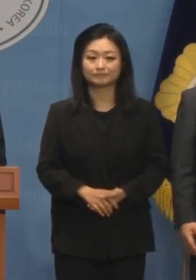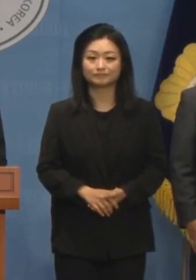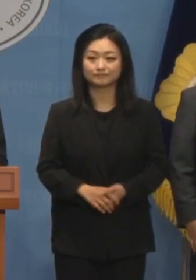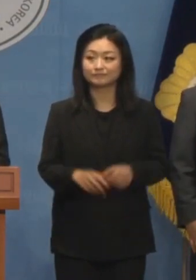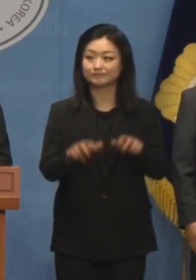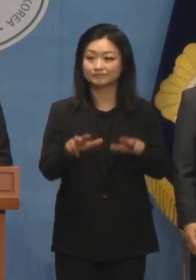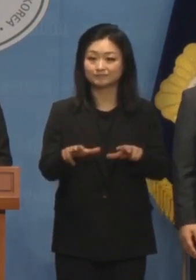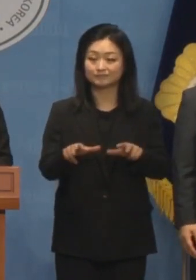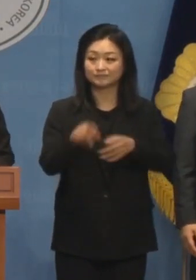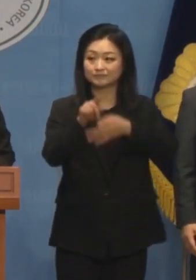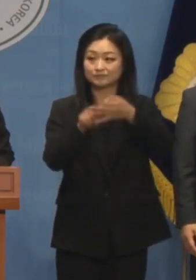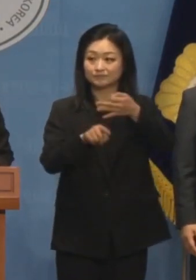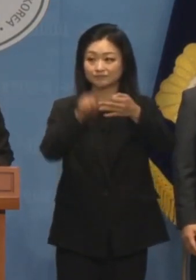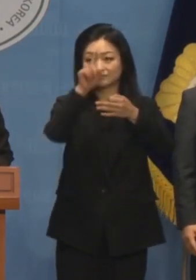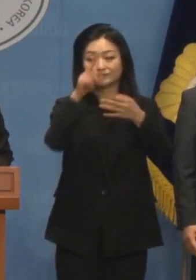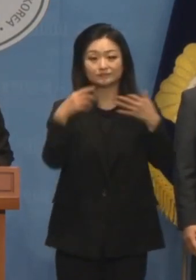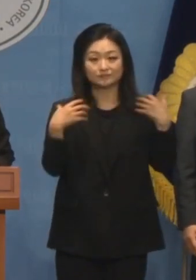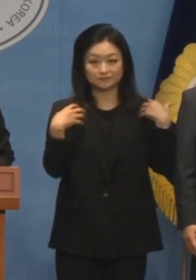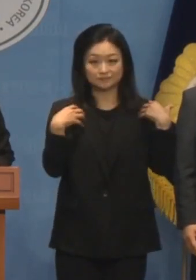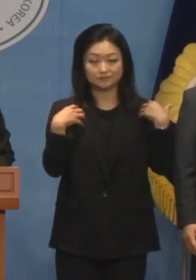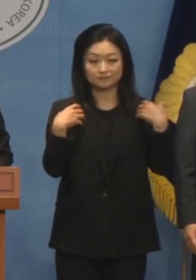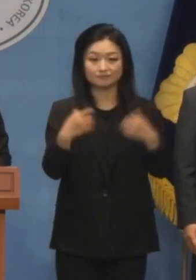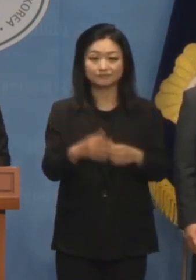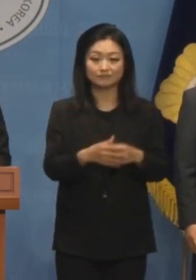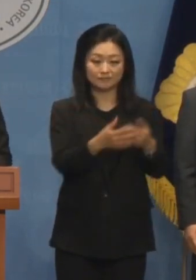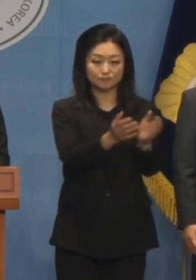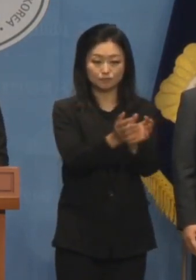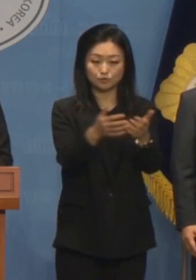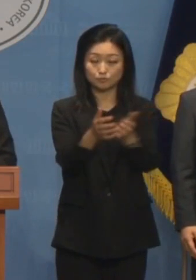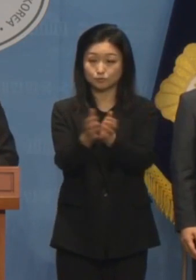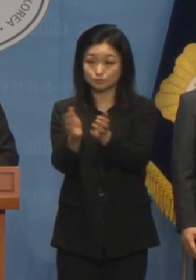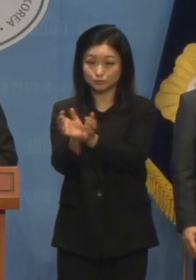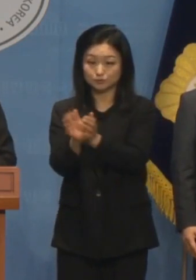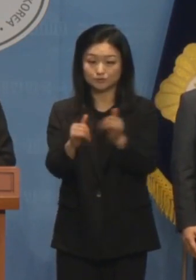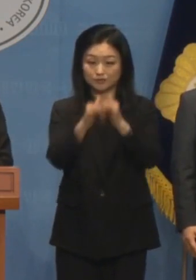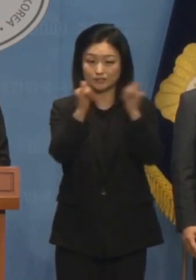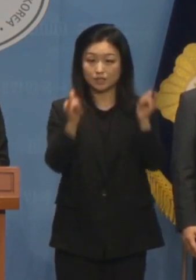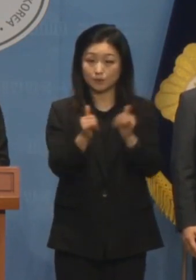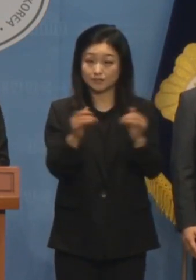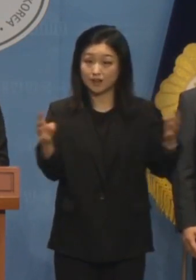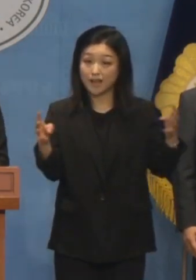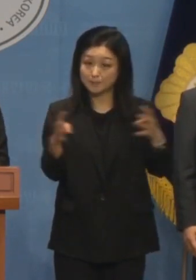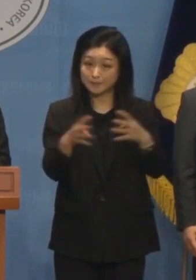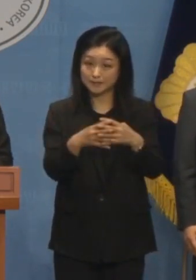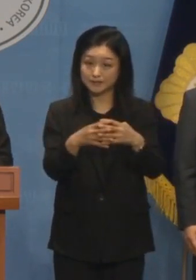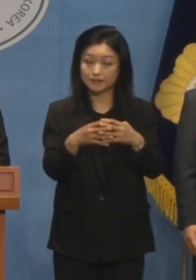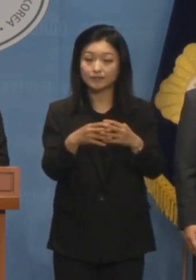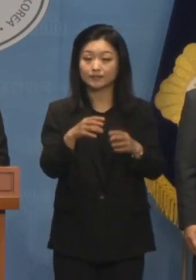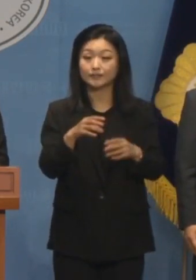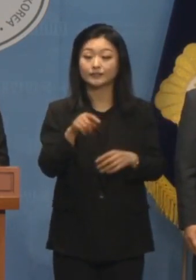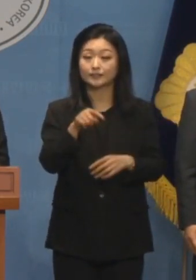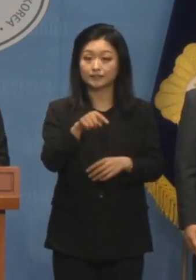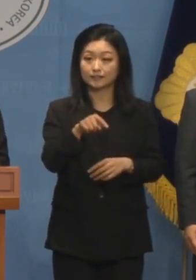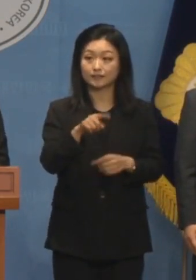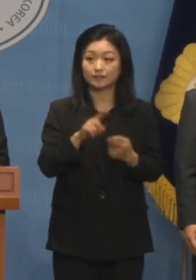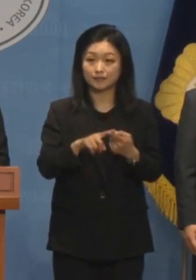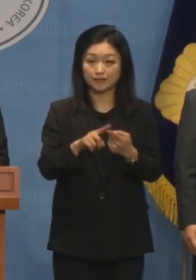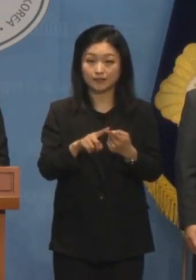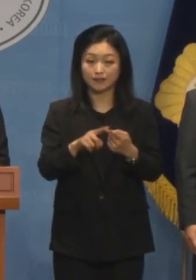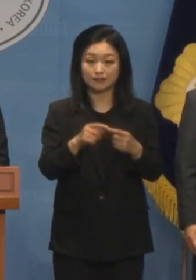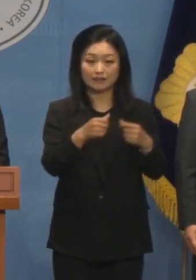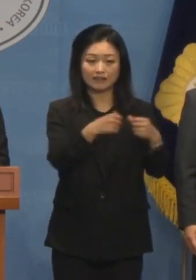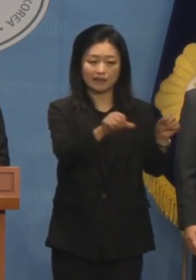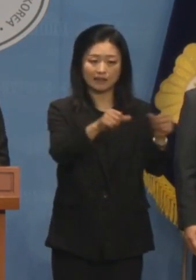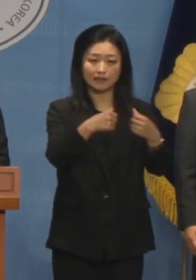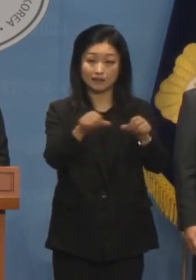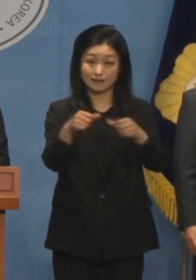지금 현재 윤석열 정권의 여러 기관들이 사회적 합의, 그리고 합의제 기구, 이런 것들이 깨지고